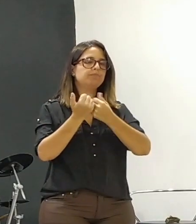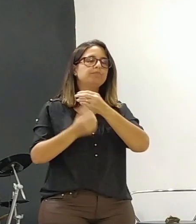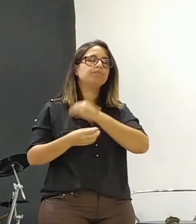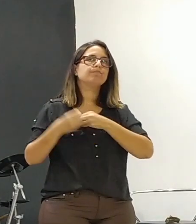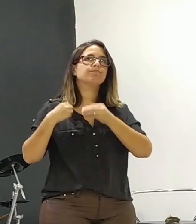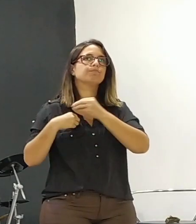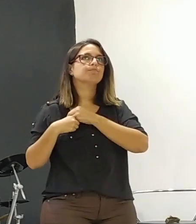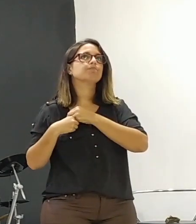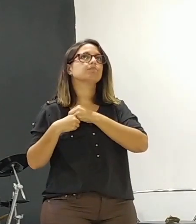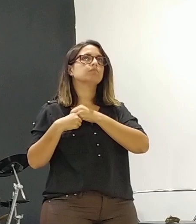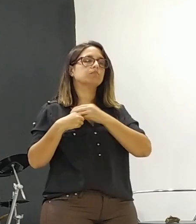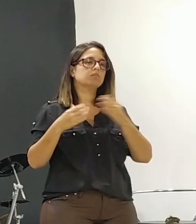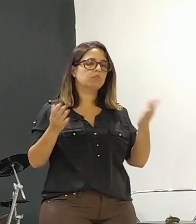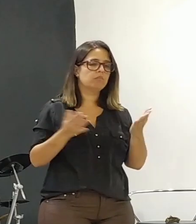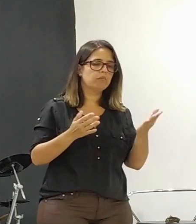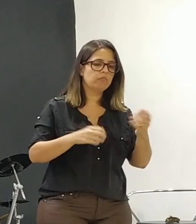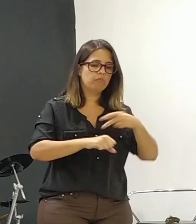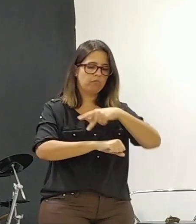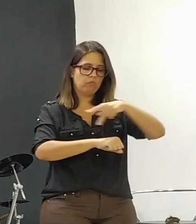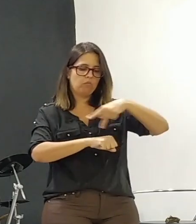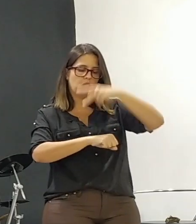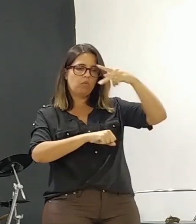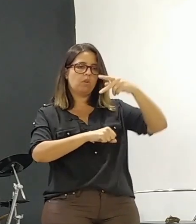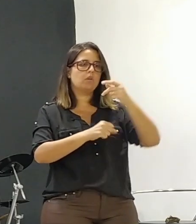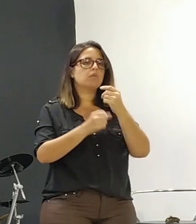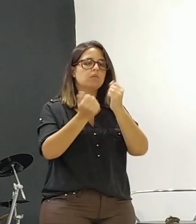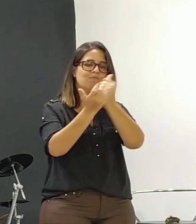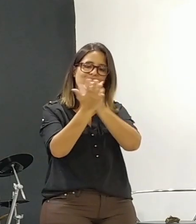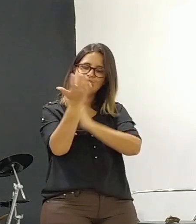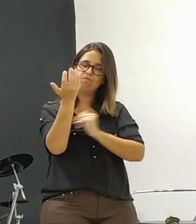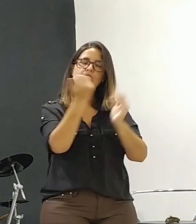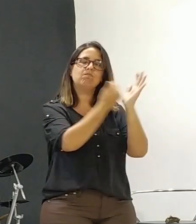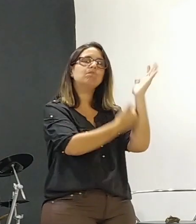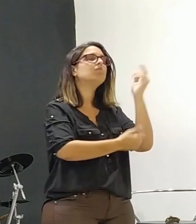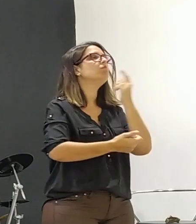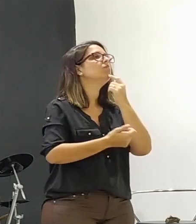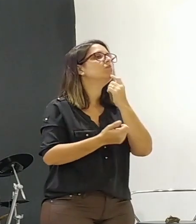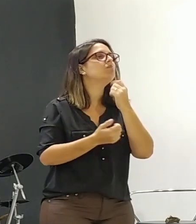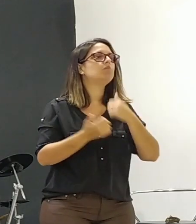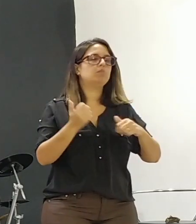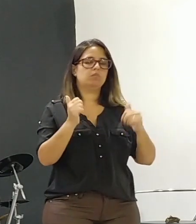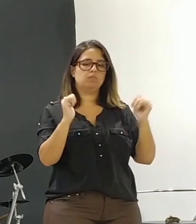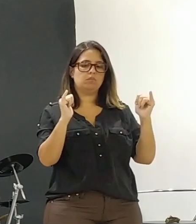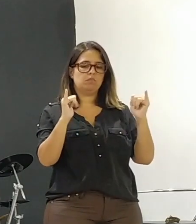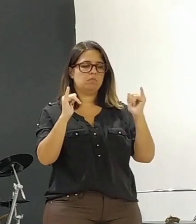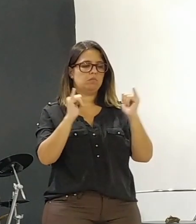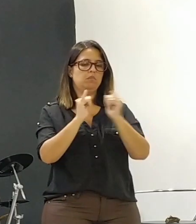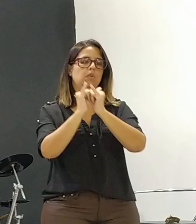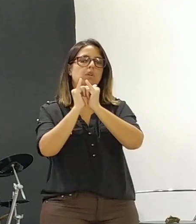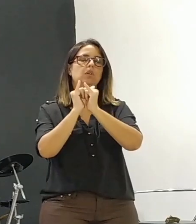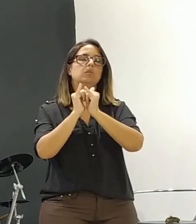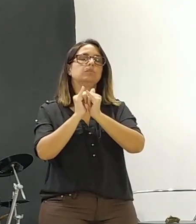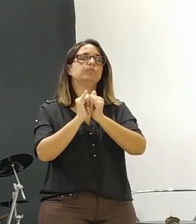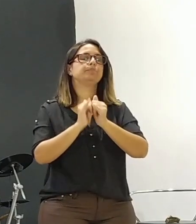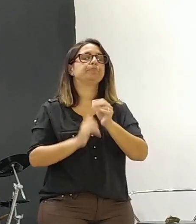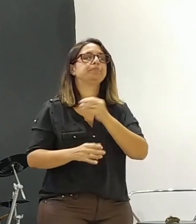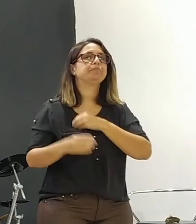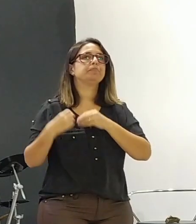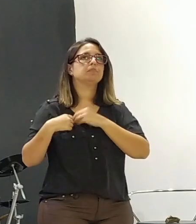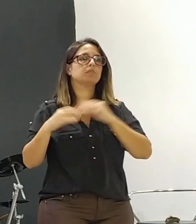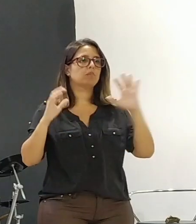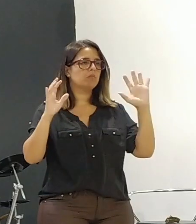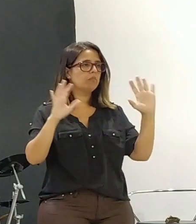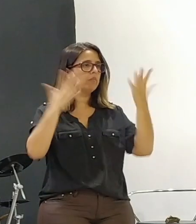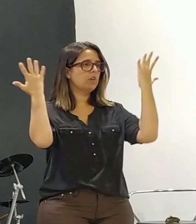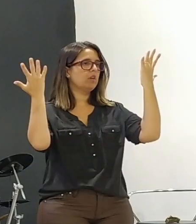para essa Páscoa, onde Jesus derrama o seu sangue para perdão dos meus pecados. E é isso que nós